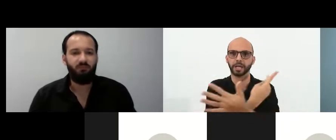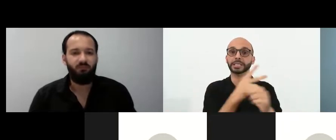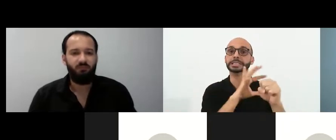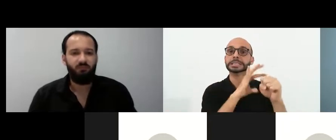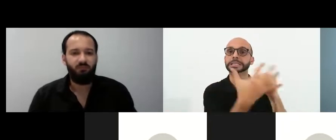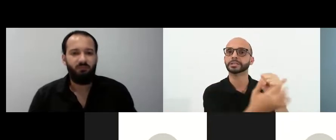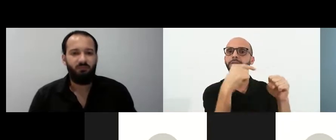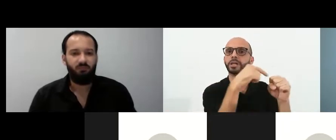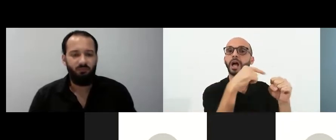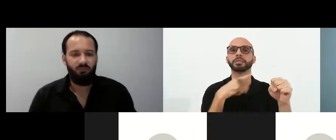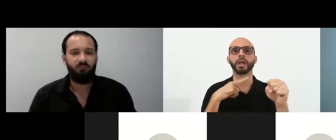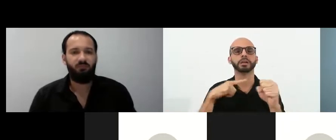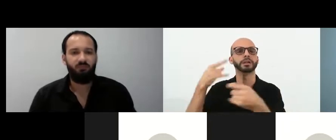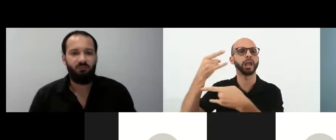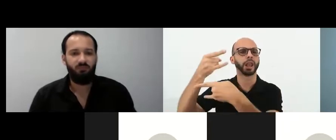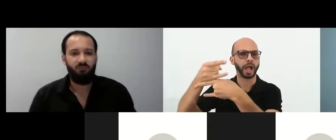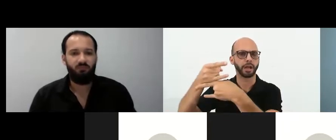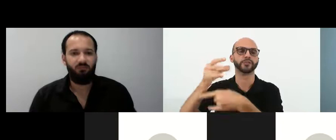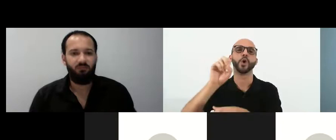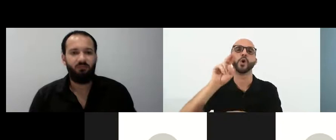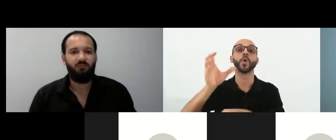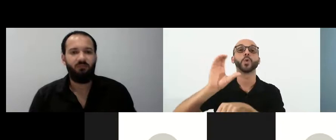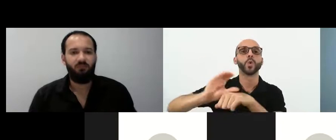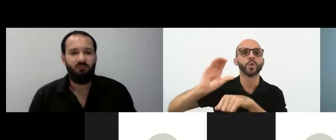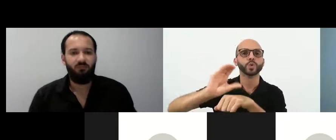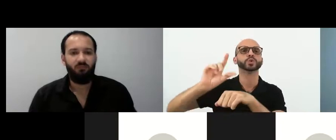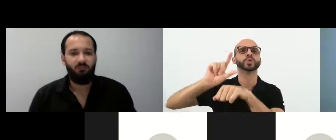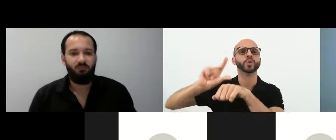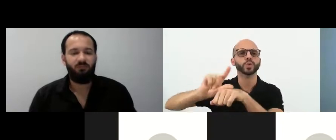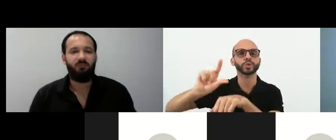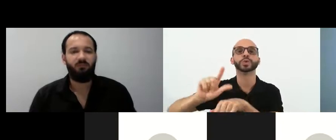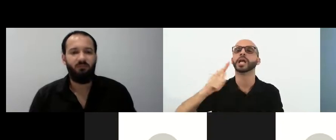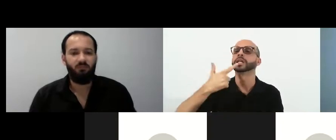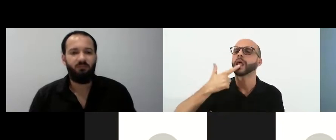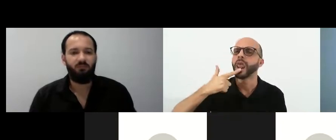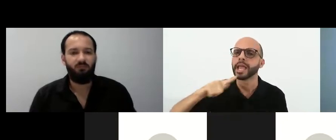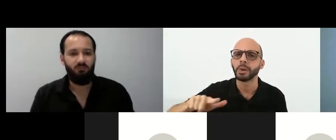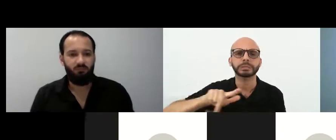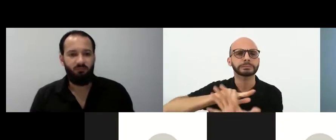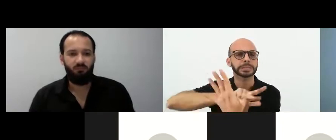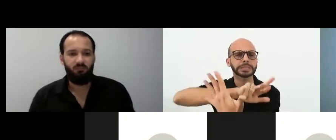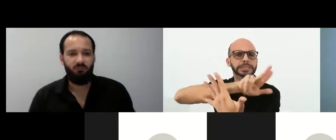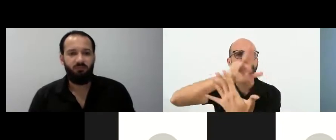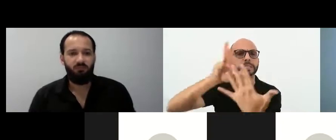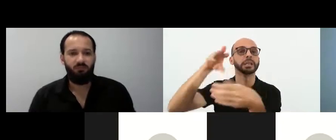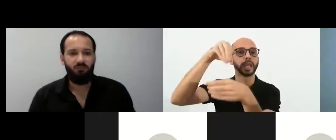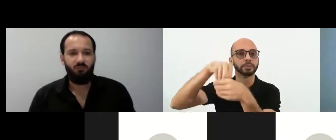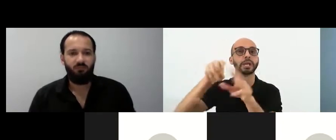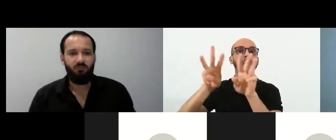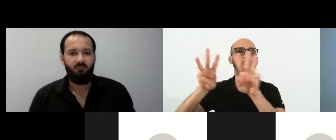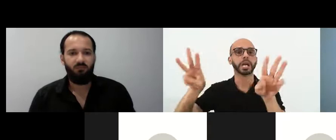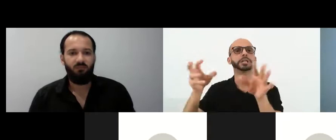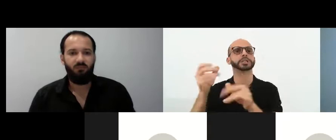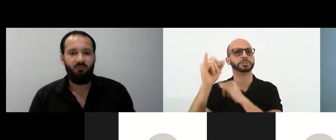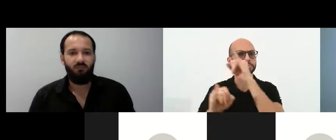por exemplo, que hoje o que acontece, né, com relação ao coronavírus, como que cresceu o número de cursos online,